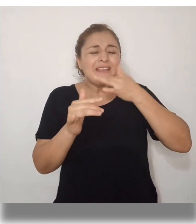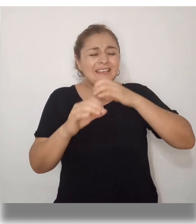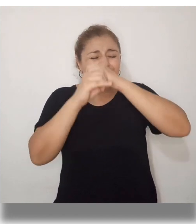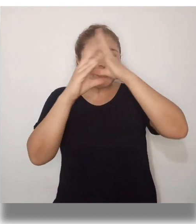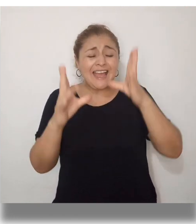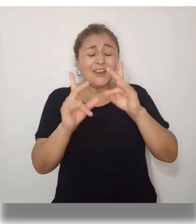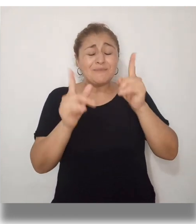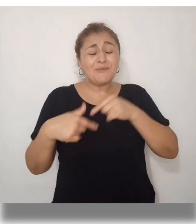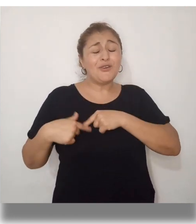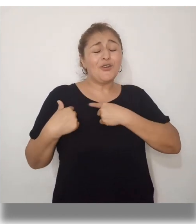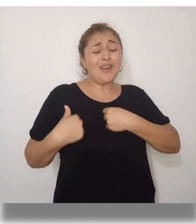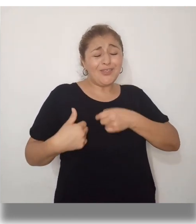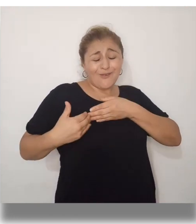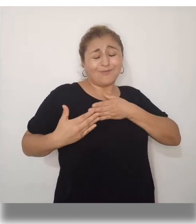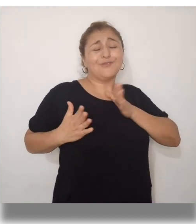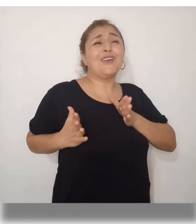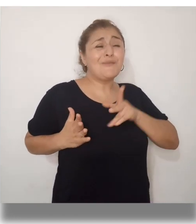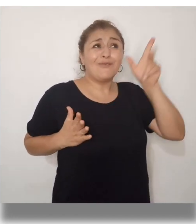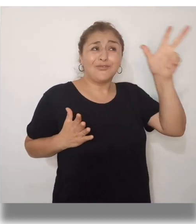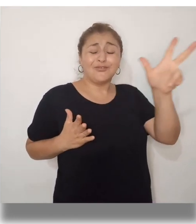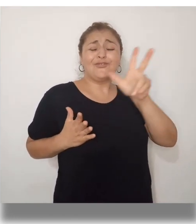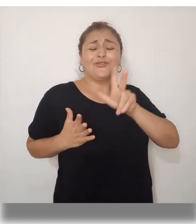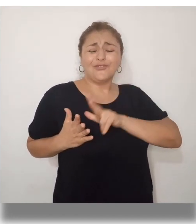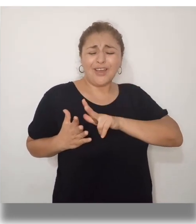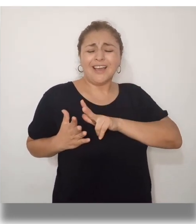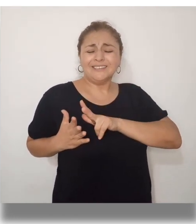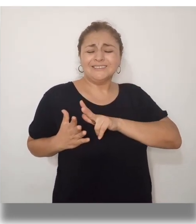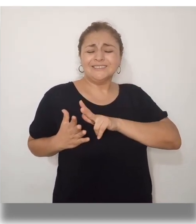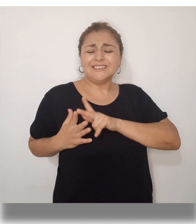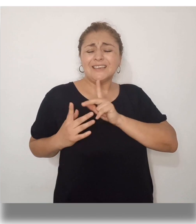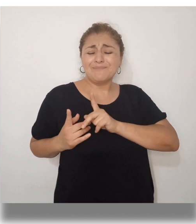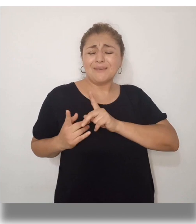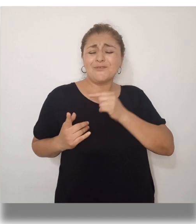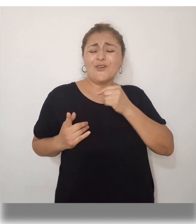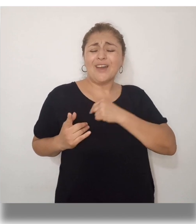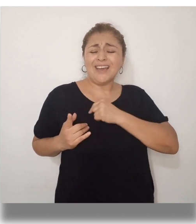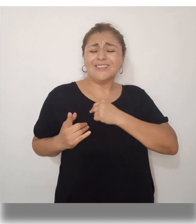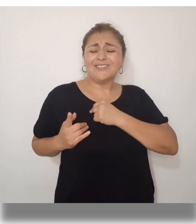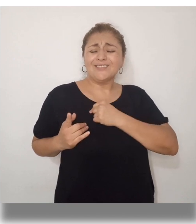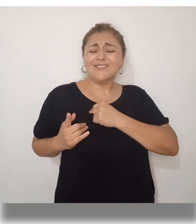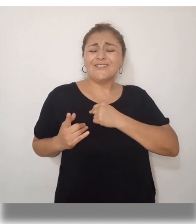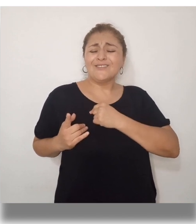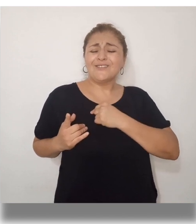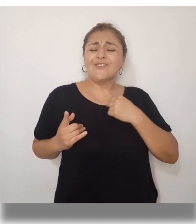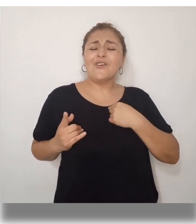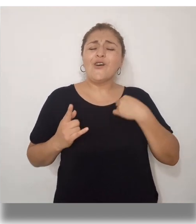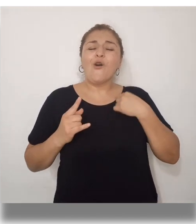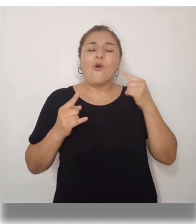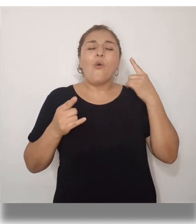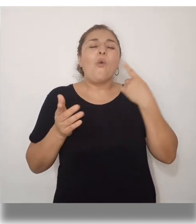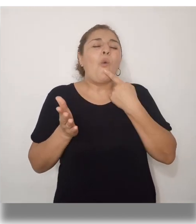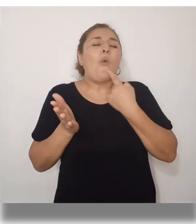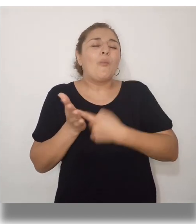y que tu palabra produzca en nosotros aquello para lo cual la enviaste